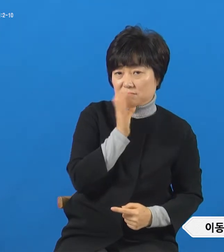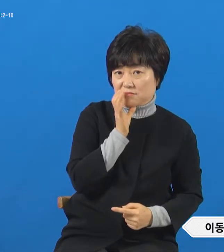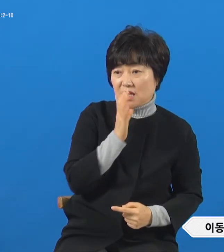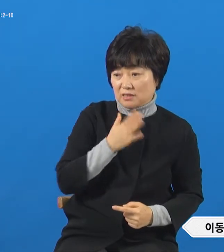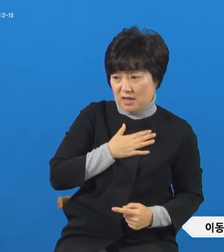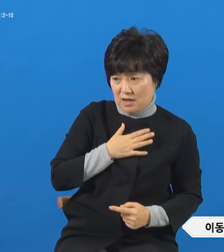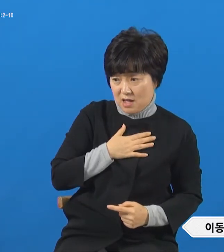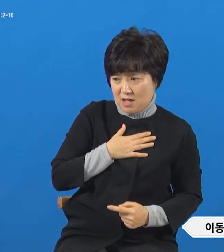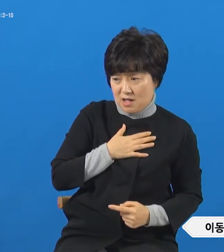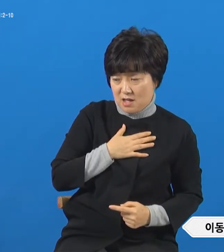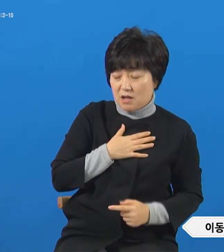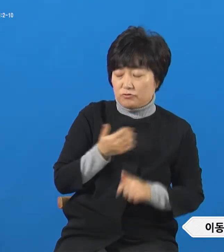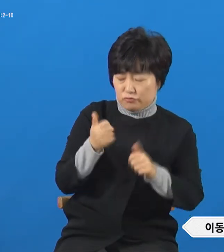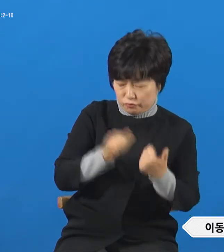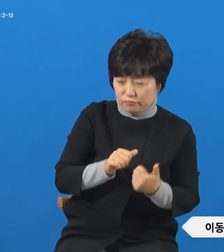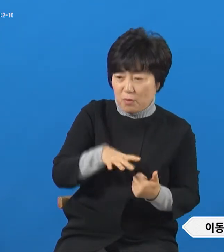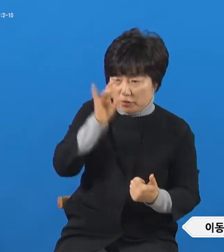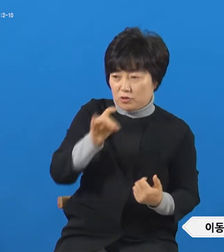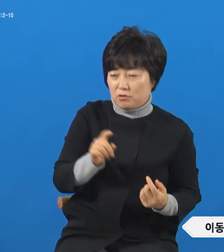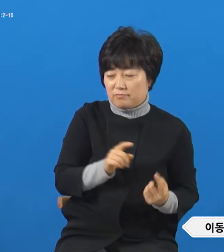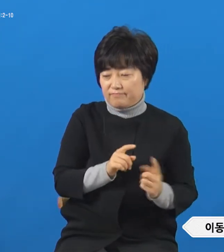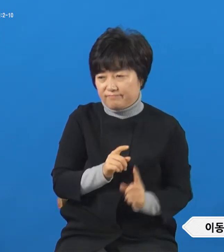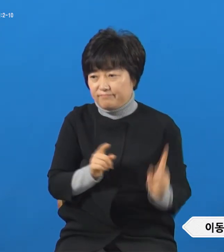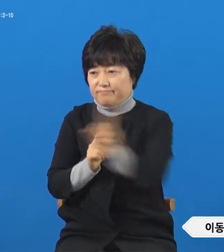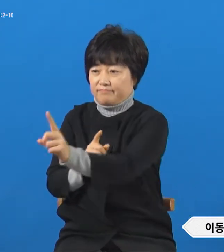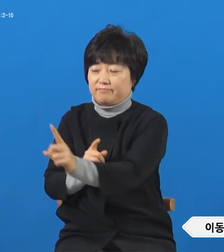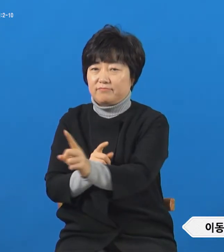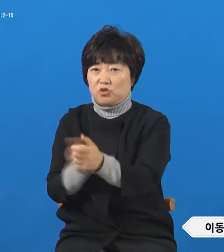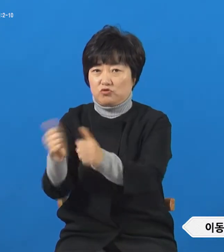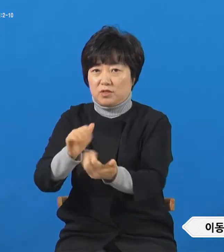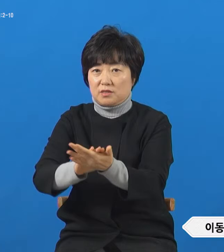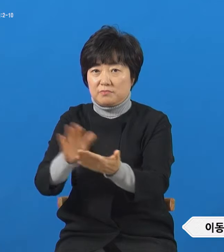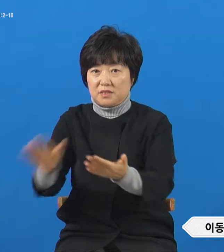살았습니다. 제가 죽음을 맞이하겠습니다.